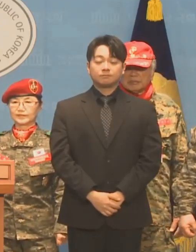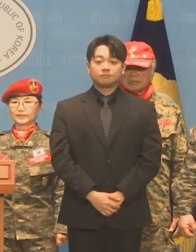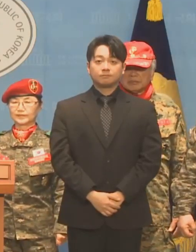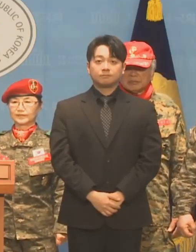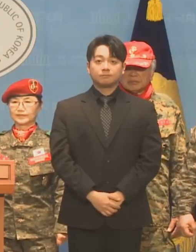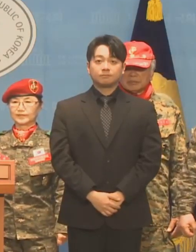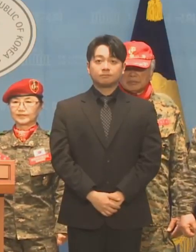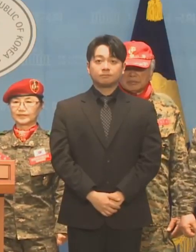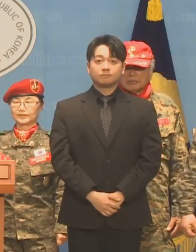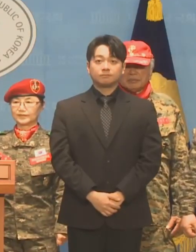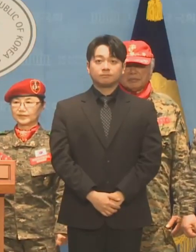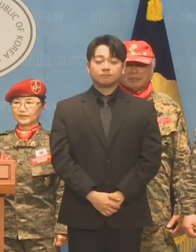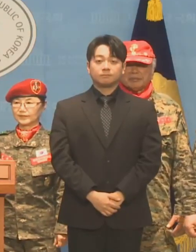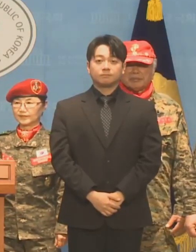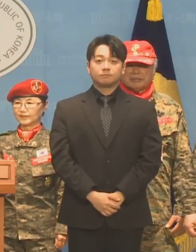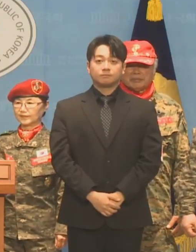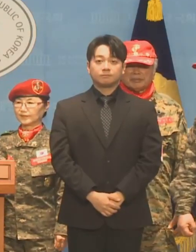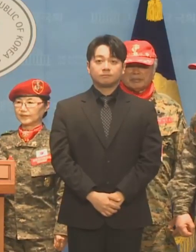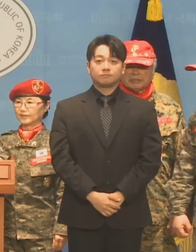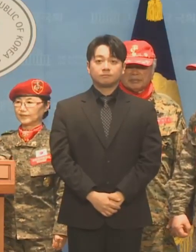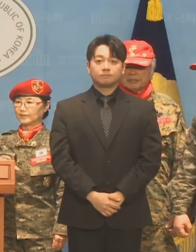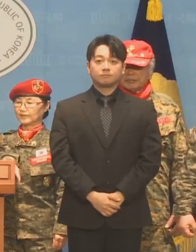필승.